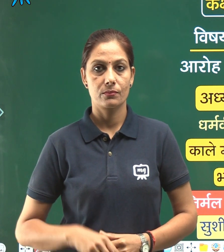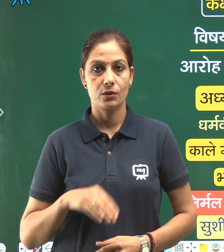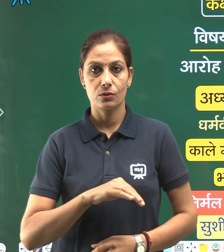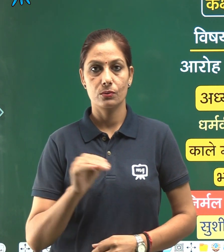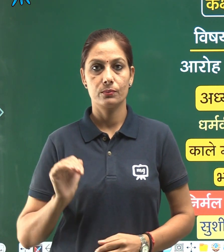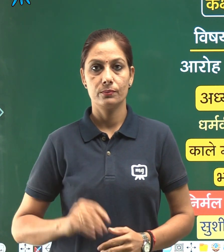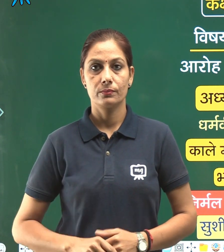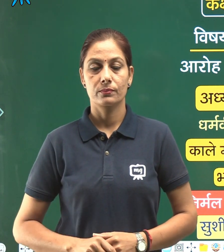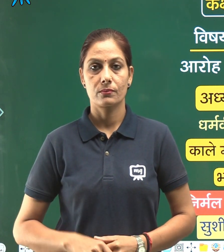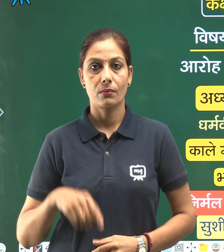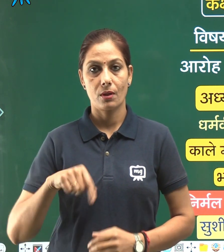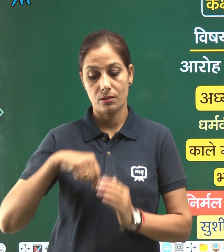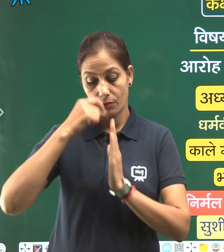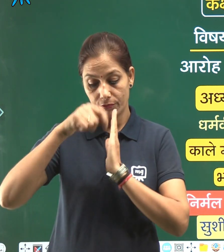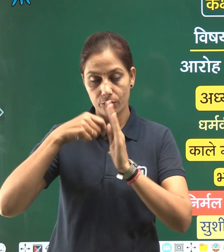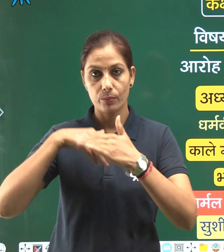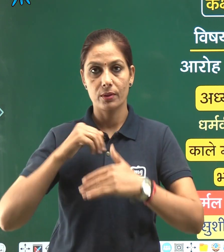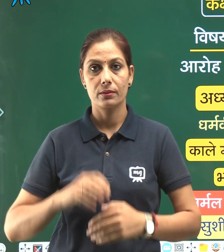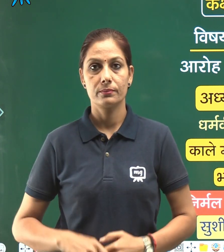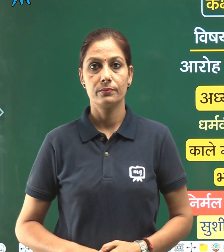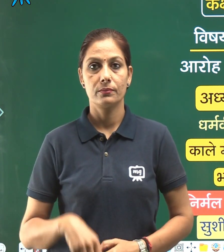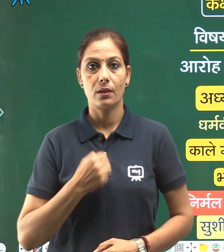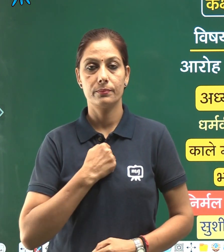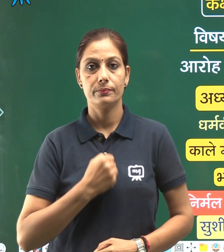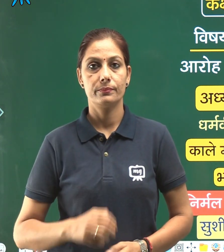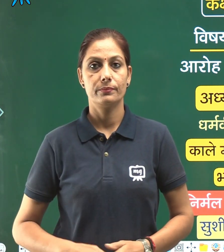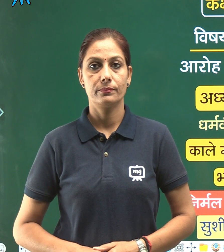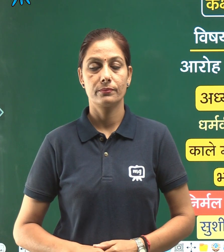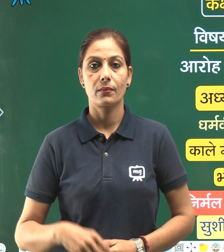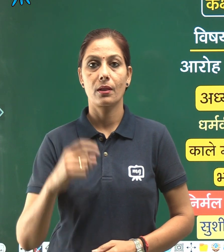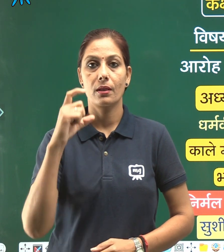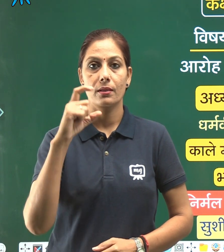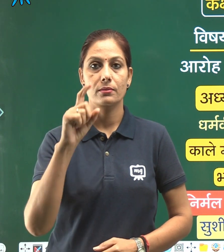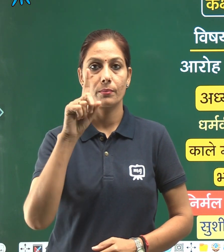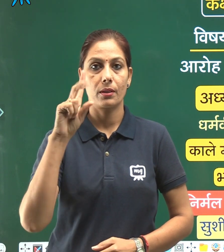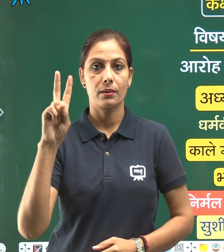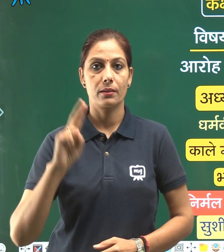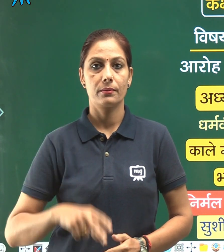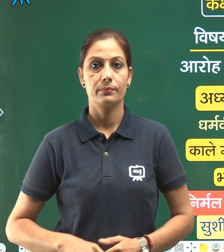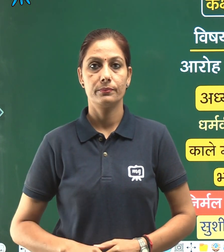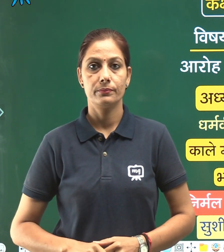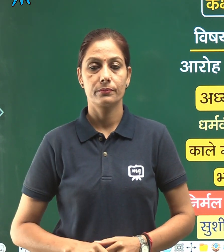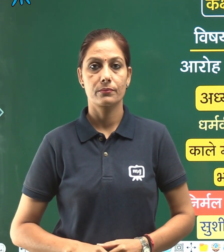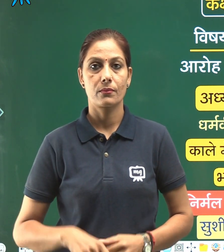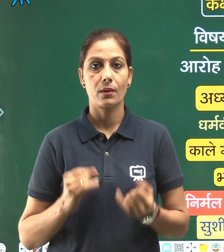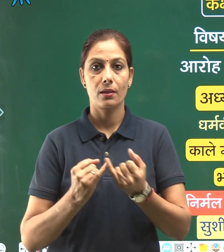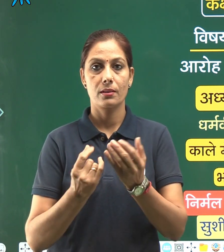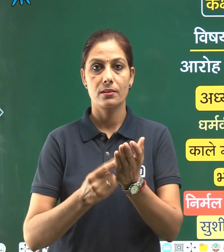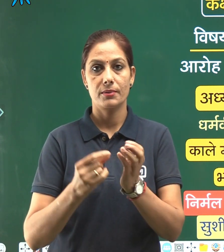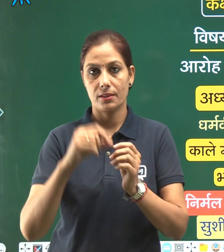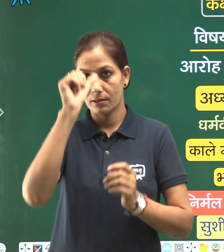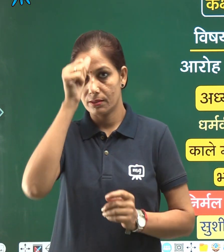बच्चों आज के वीडियो में हम कक्षा 12 की हिंदी विषय